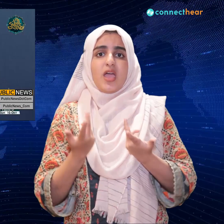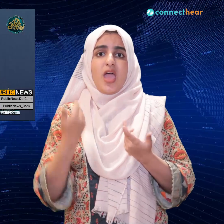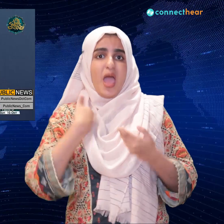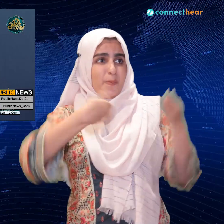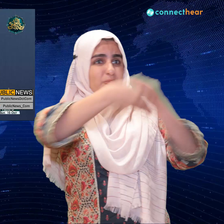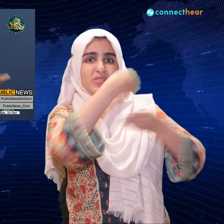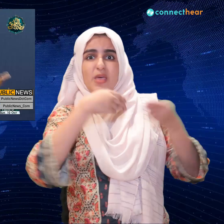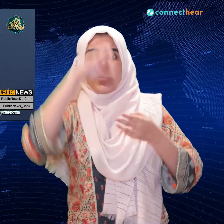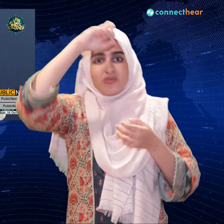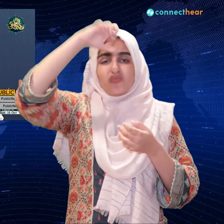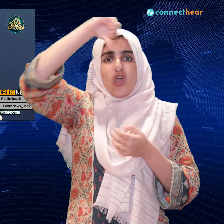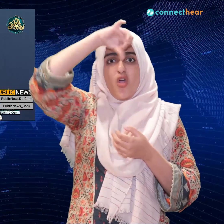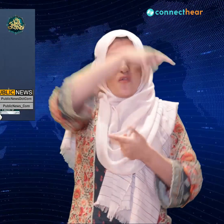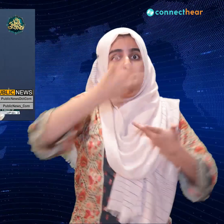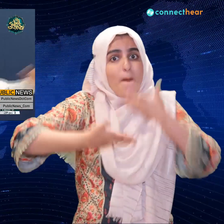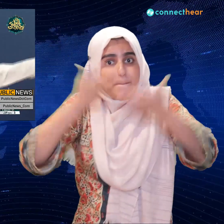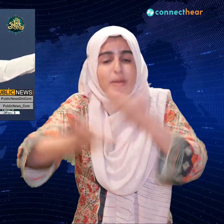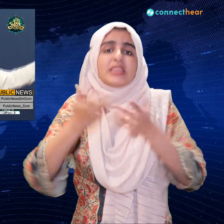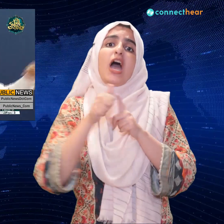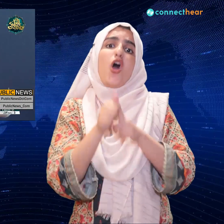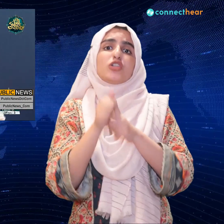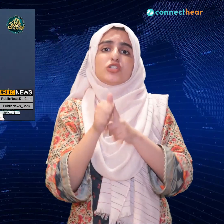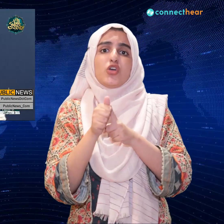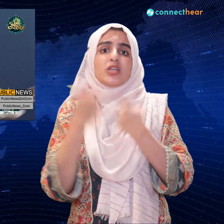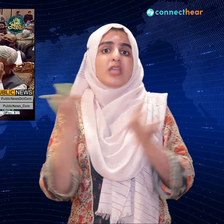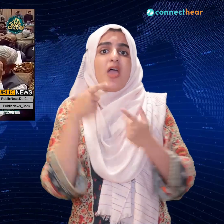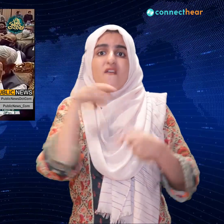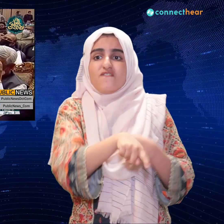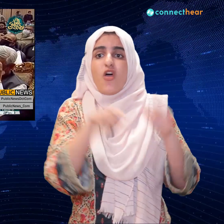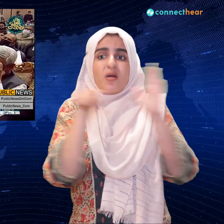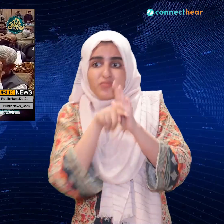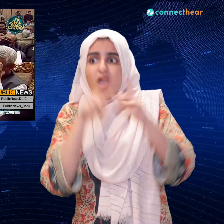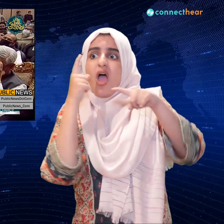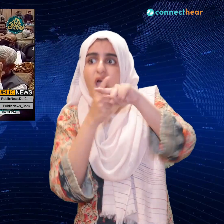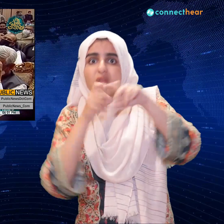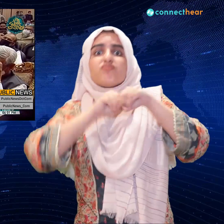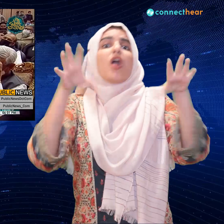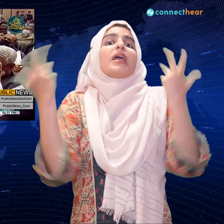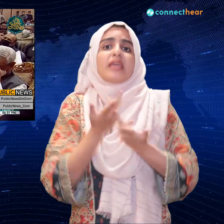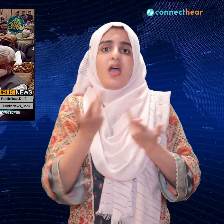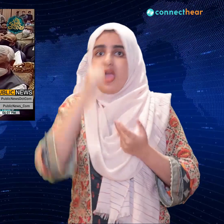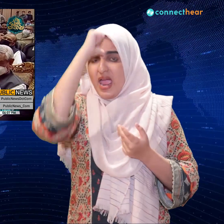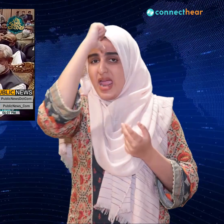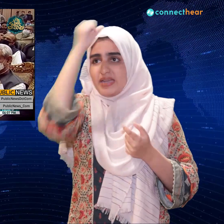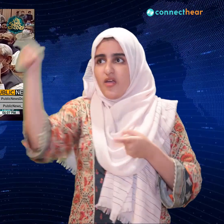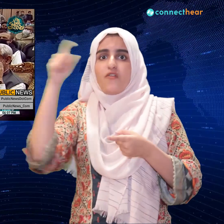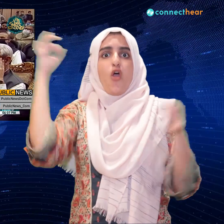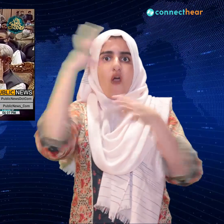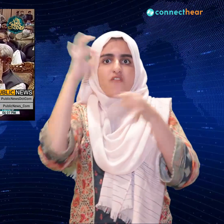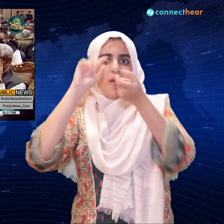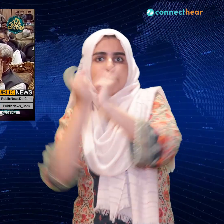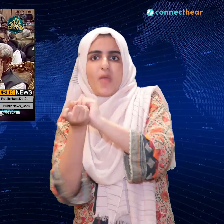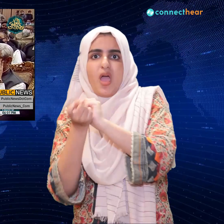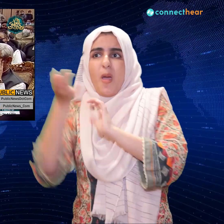اسکالرز بیٹھے ہوں جو بتائیں تو صحیح دنیا کو، بتائیں ہندوستان میں کیا افیکٹ ہو رہا ہے۔ ہمارے سامنے ہندوستان میں فلمیں بدلی ہیں، پہلے کیا ہوتی تھی کرتی کرتی